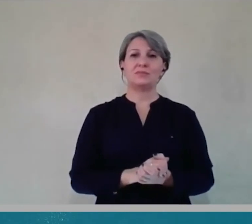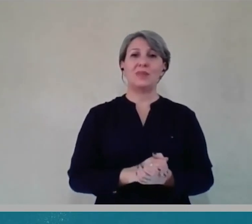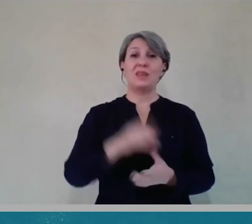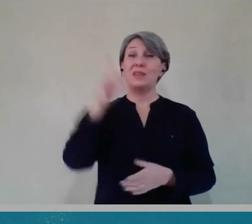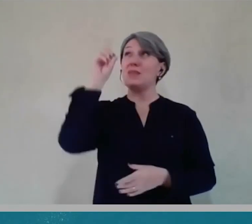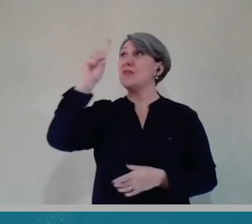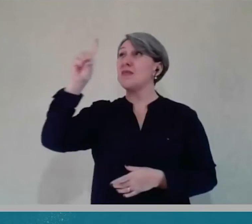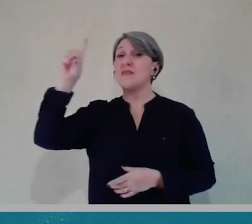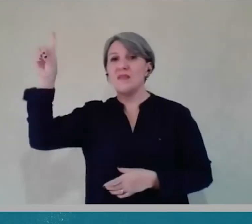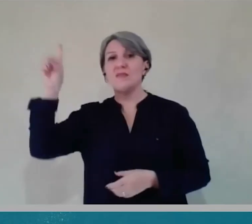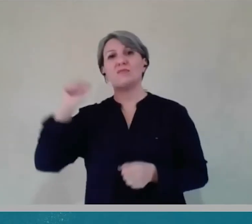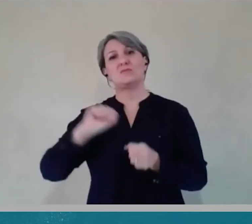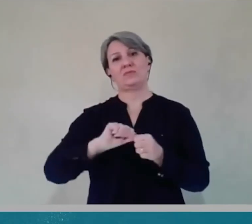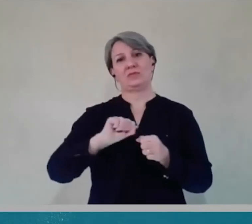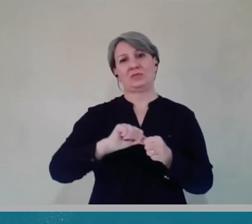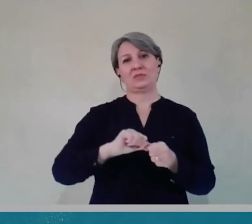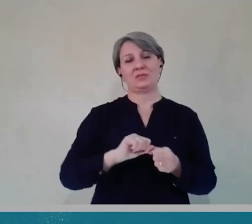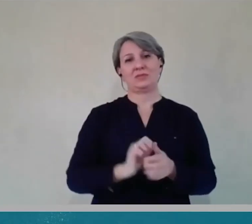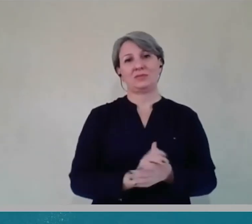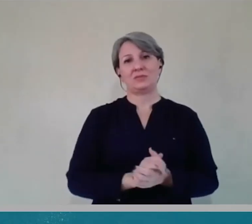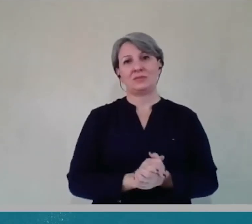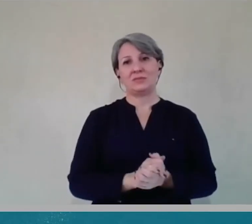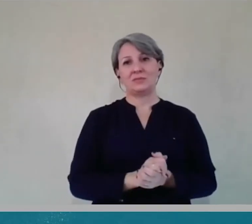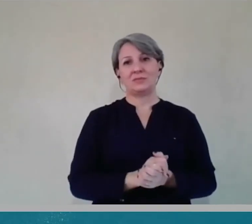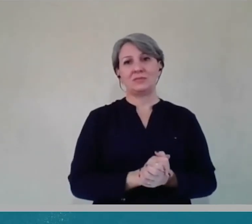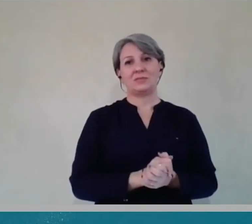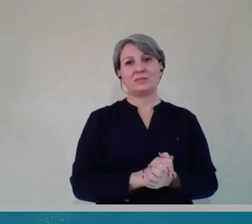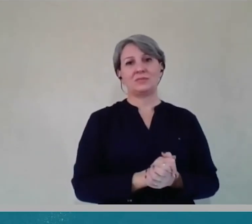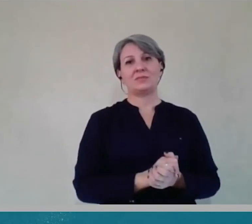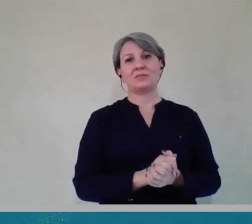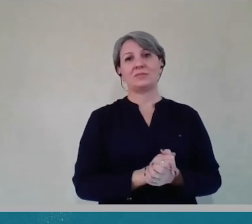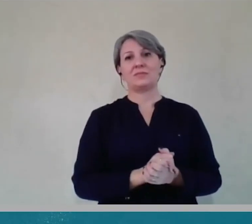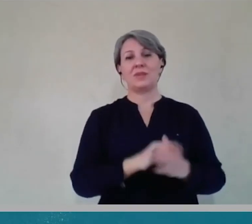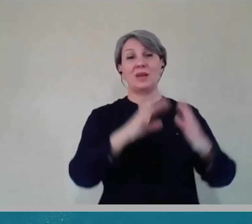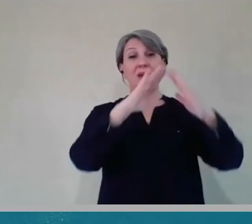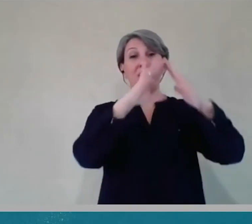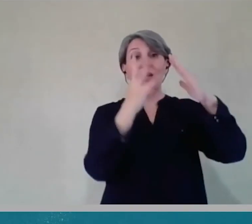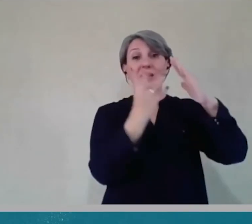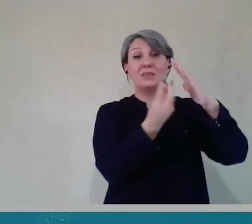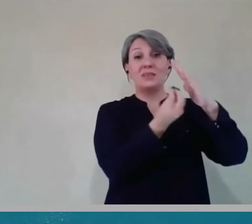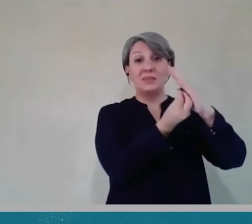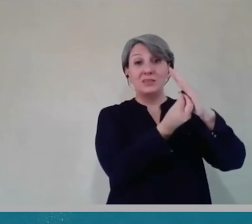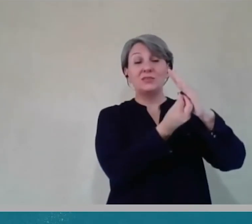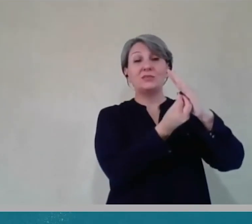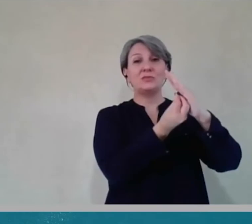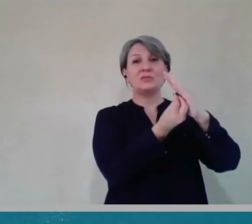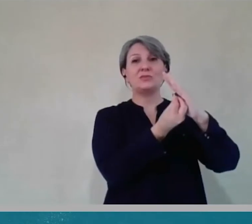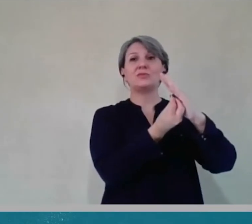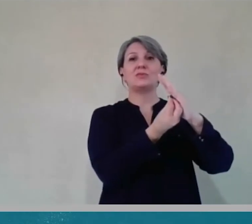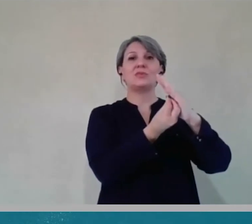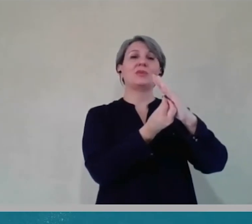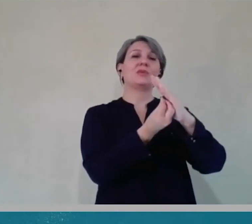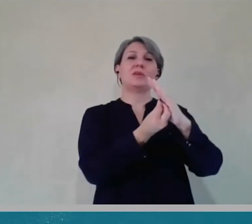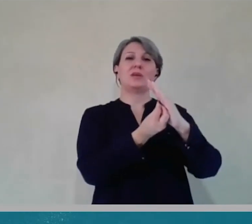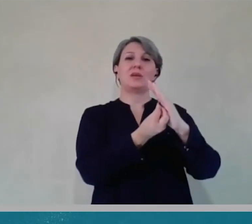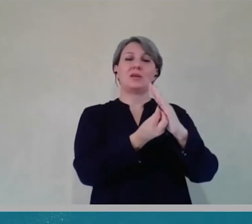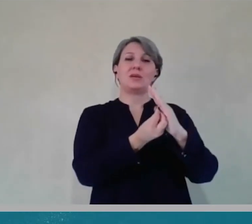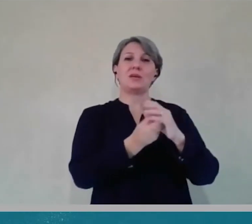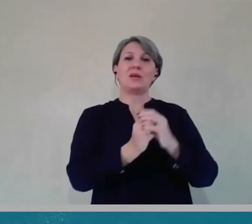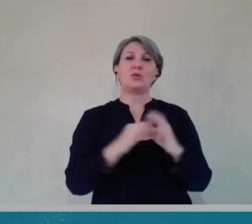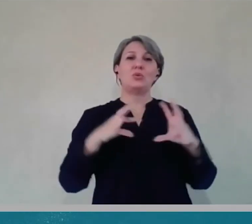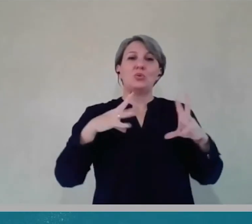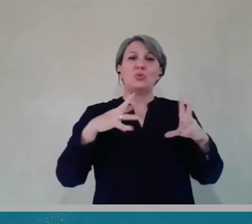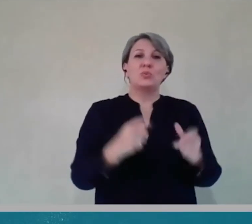fazendo. E agora, irmãos, a igreja toda, cada vez mais, irmãos, mais igrejas estão descobrindo